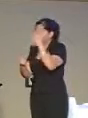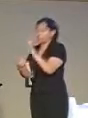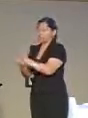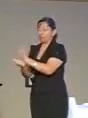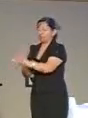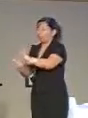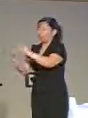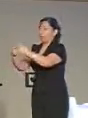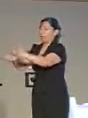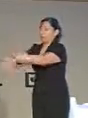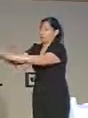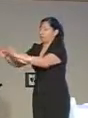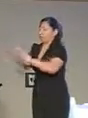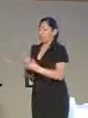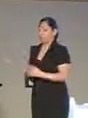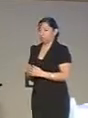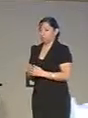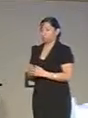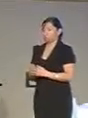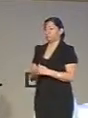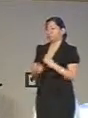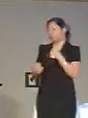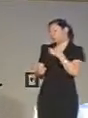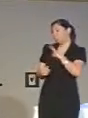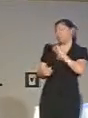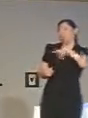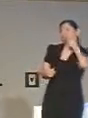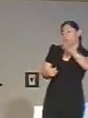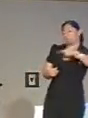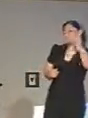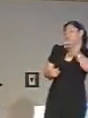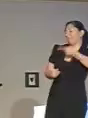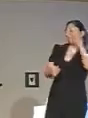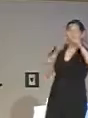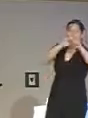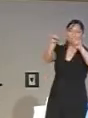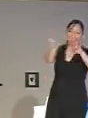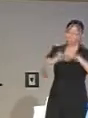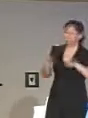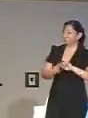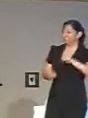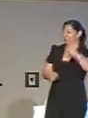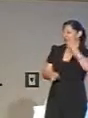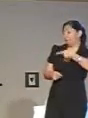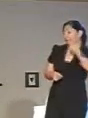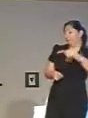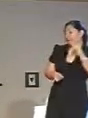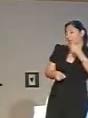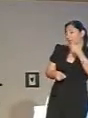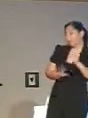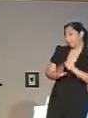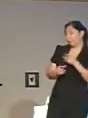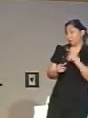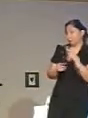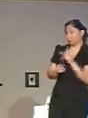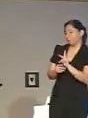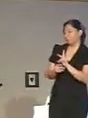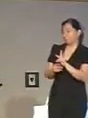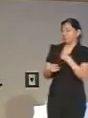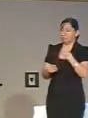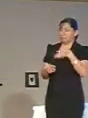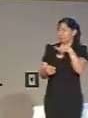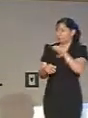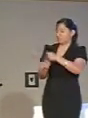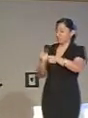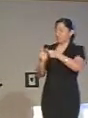Que aquí los argumentos son muchos y muy diversos. El más frecuente